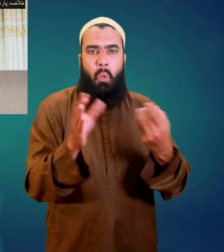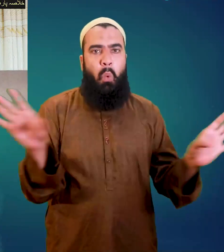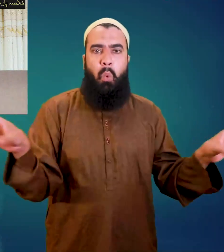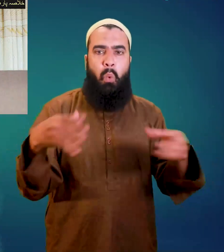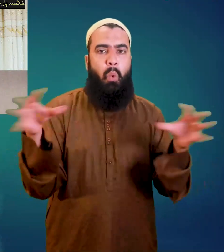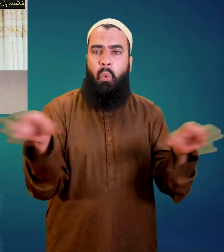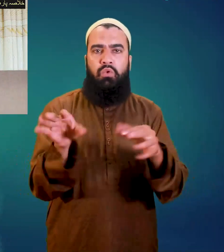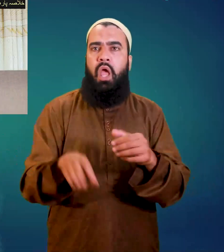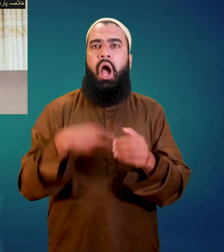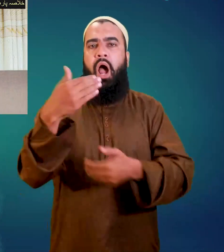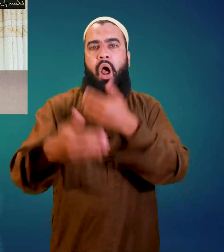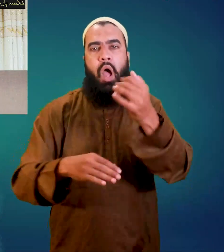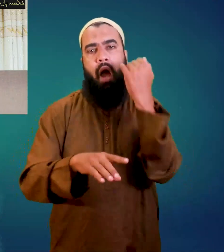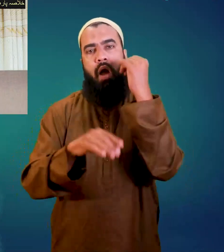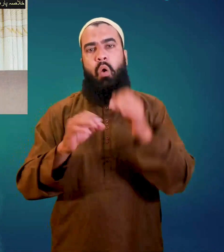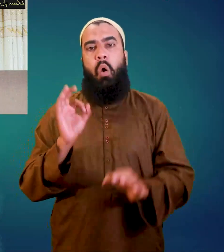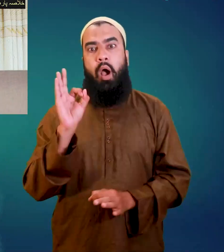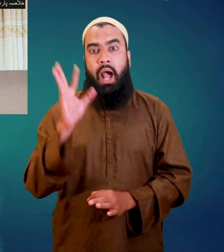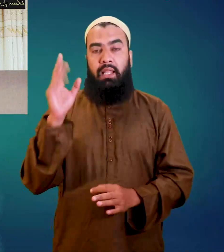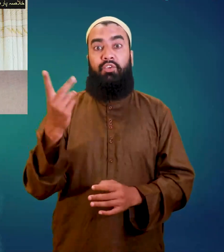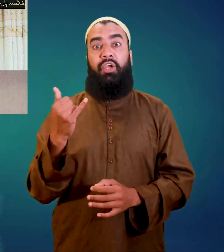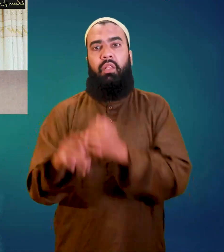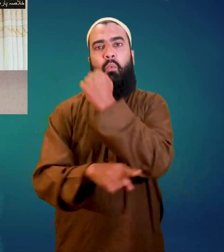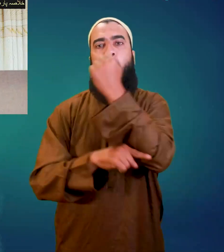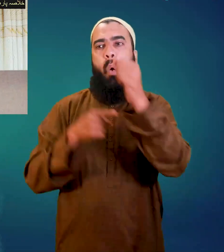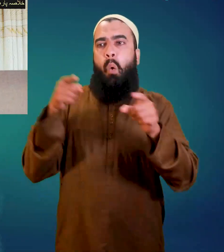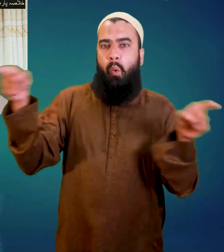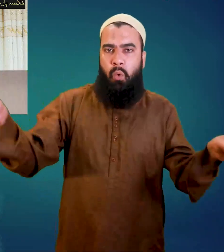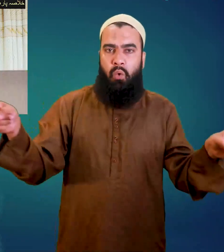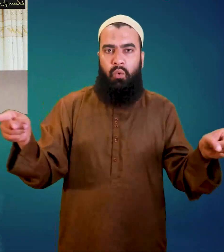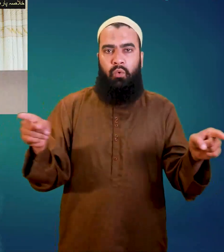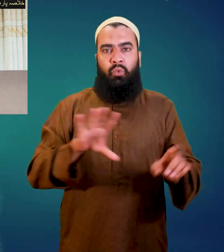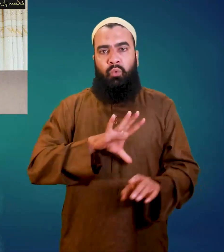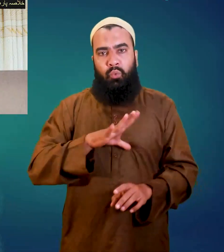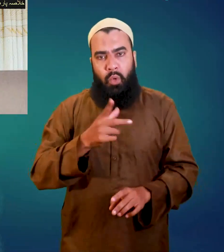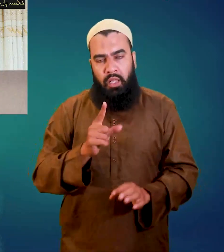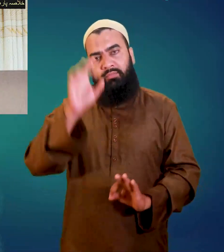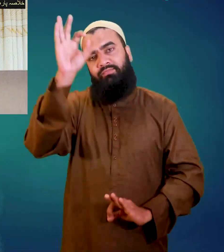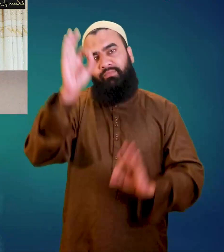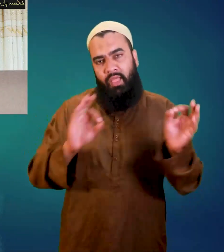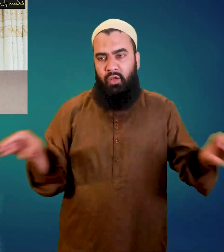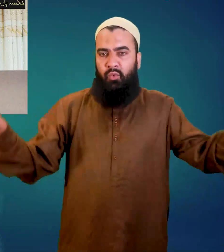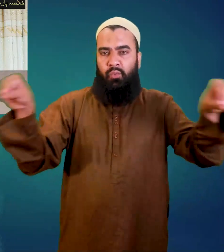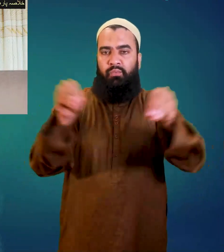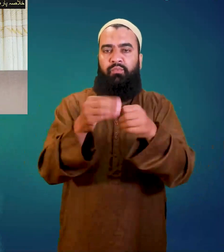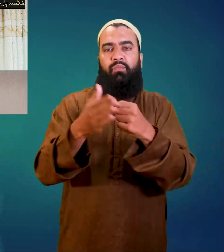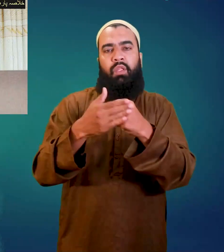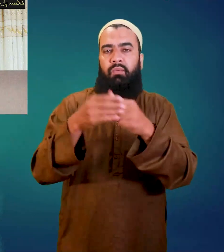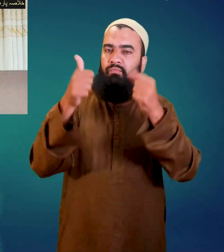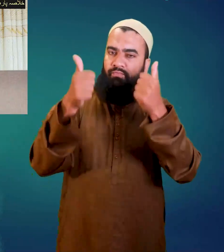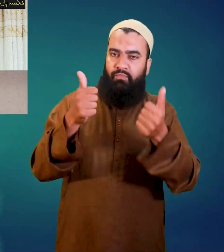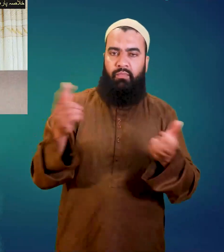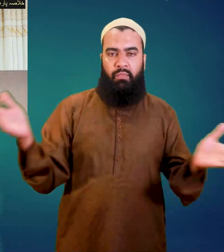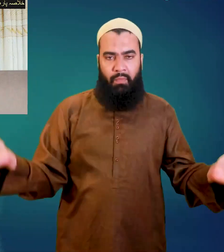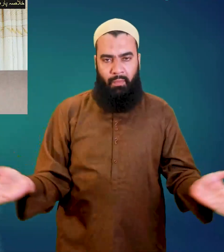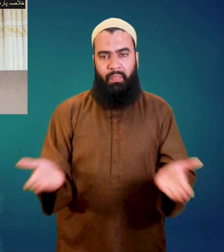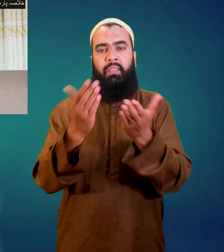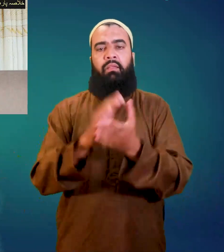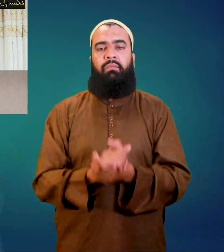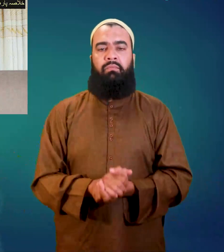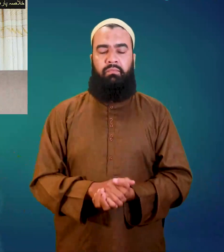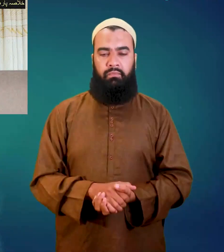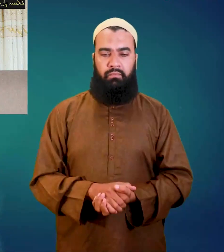رکوع نمبر 11، آیت نمبر 37، رجال اللہ تلہیہم تجارت ولا بیع عن ذکر